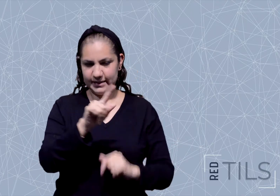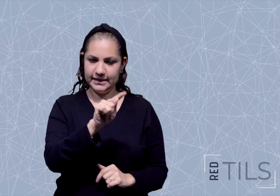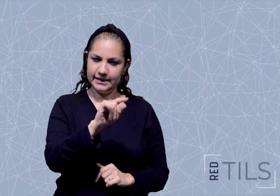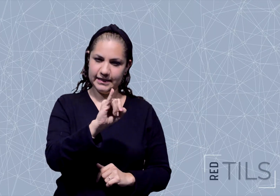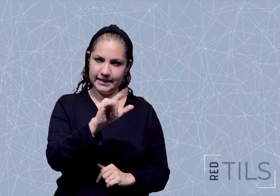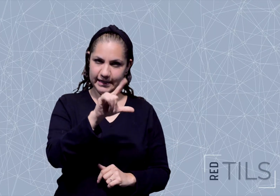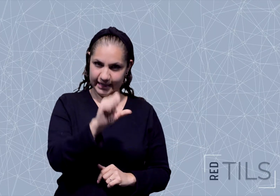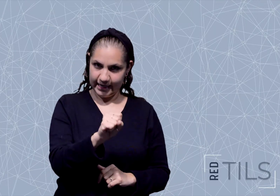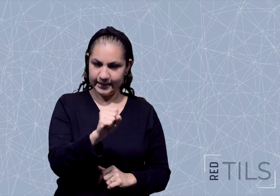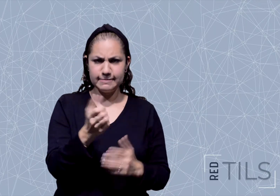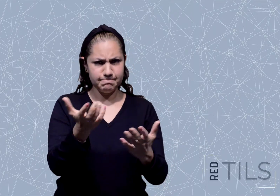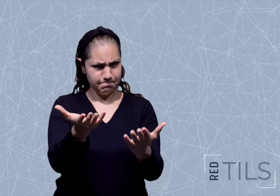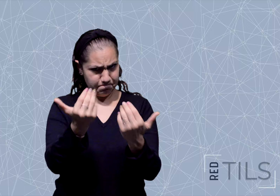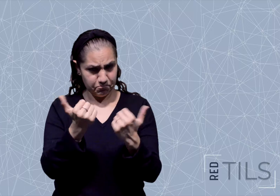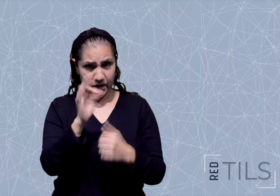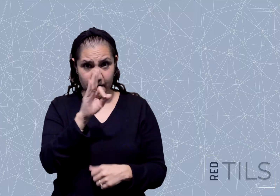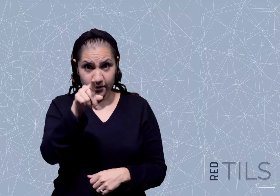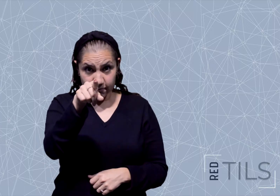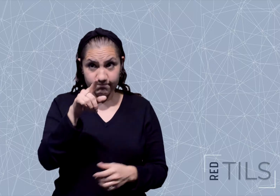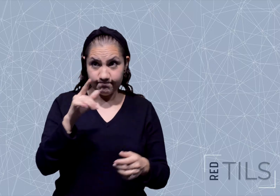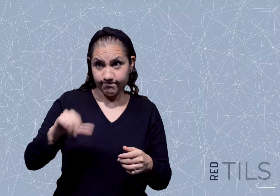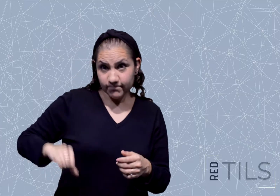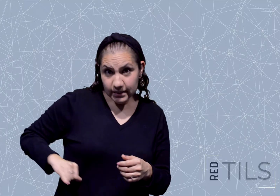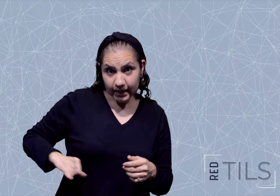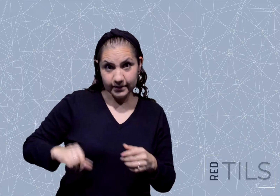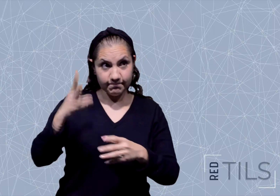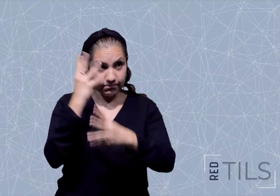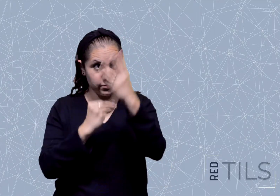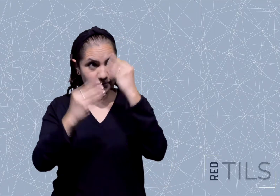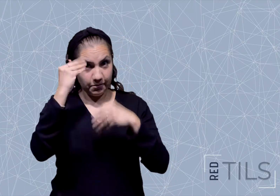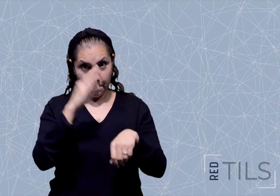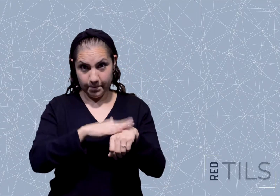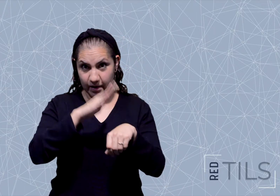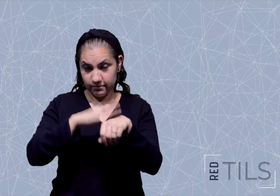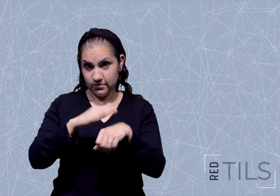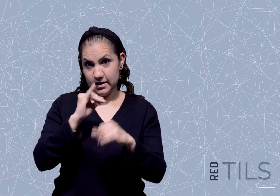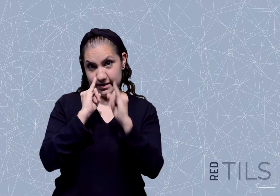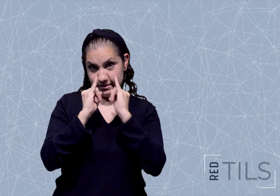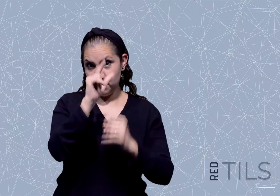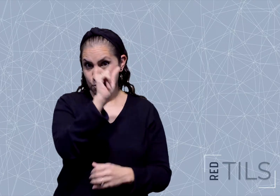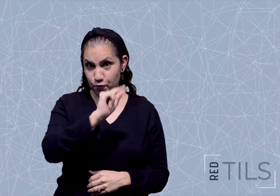te invita a que si quieres continuar capacitándote, nos contactes.